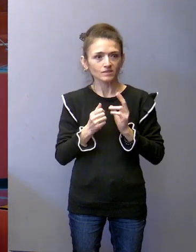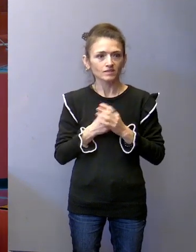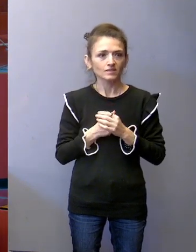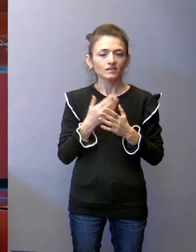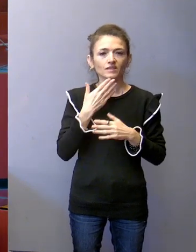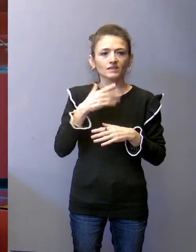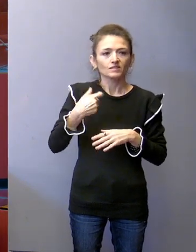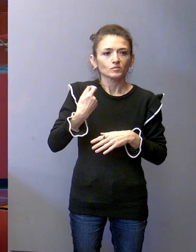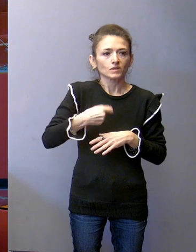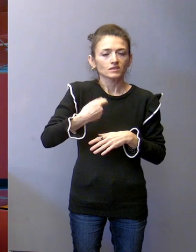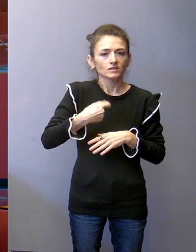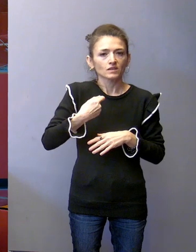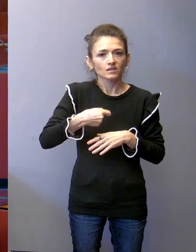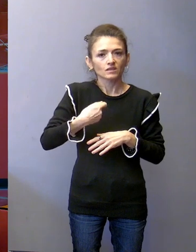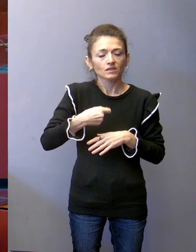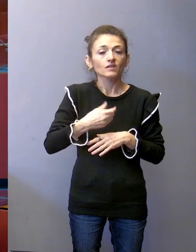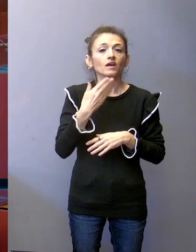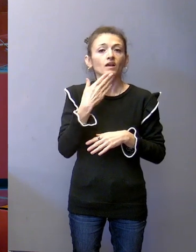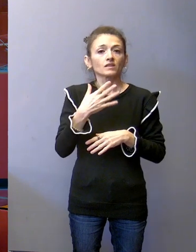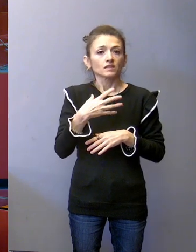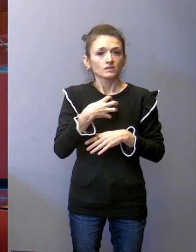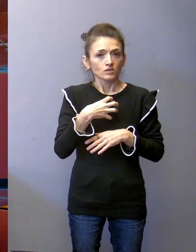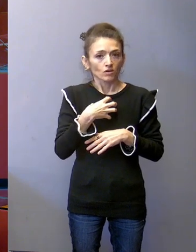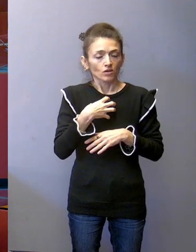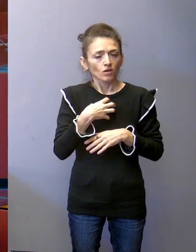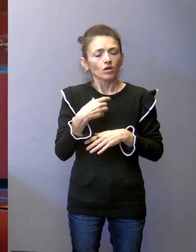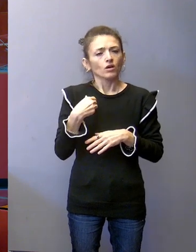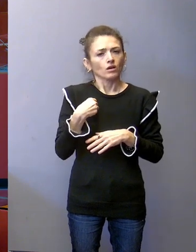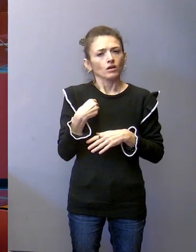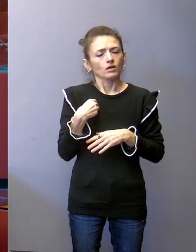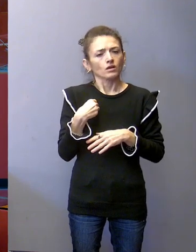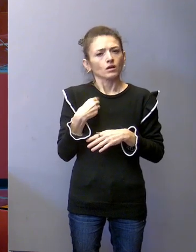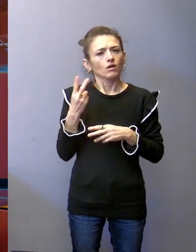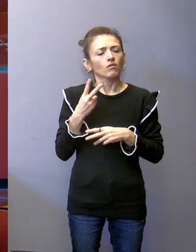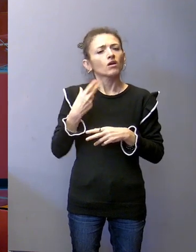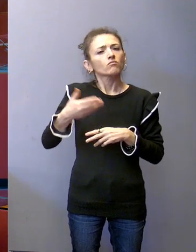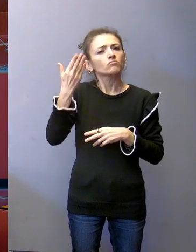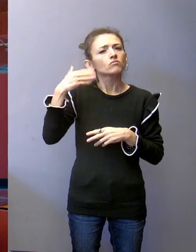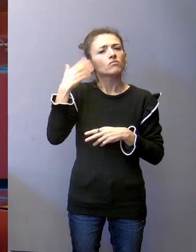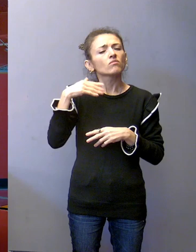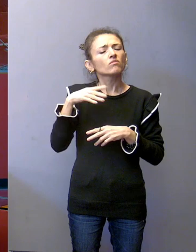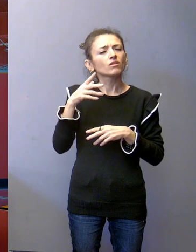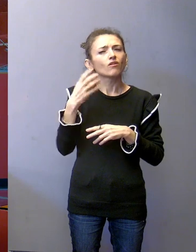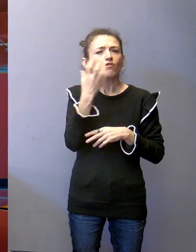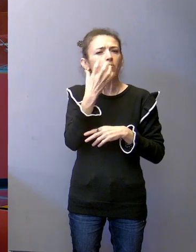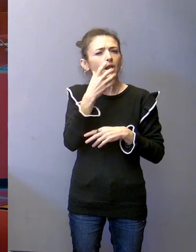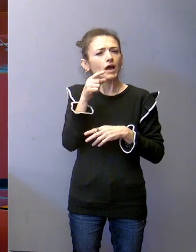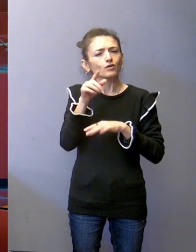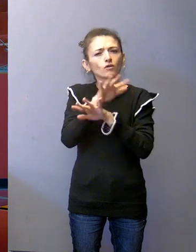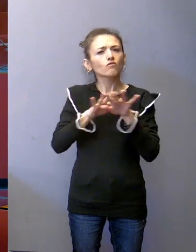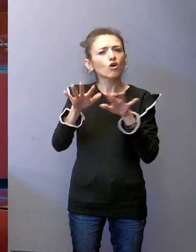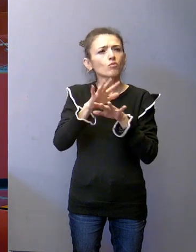Grazie presidente grazie assessore ovviamente Puntualizza anch'io che le informazioni di febbraio non provenivano da lei